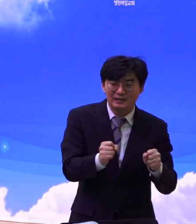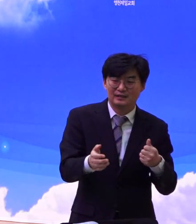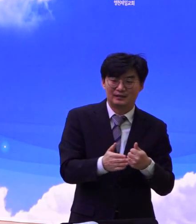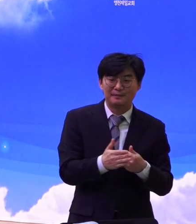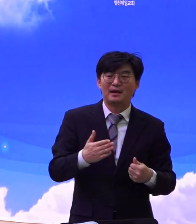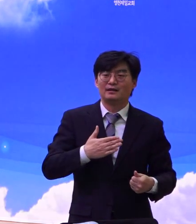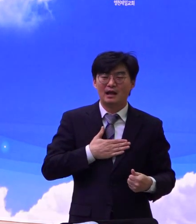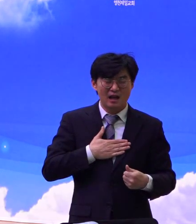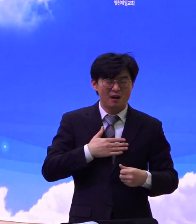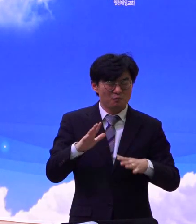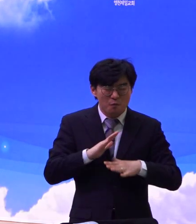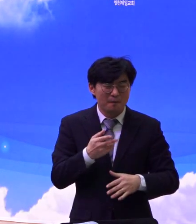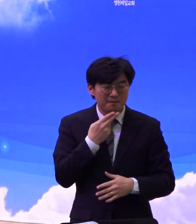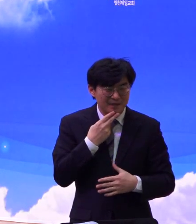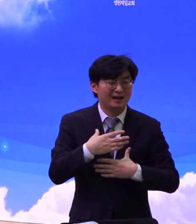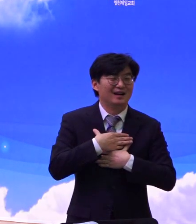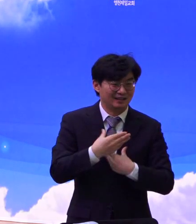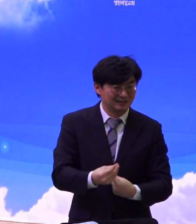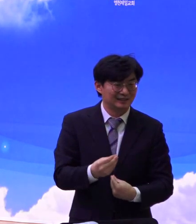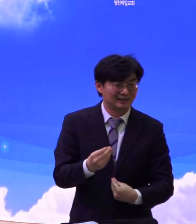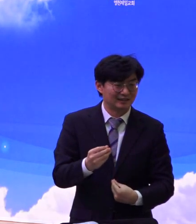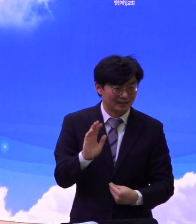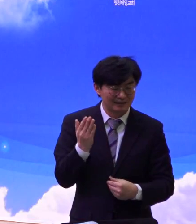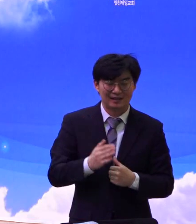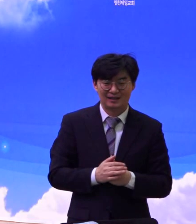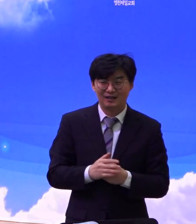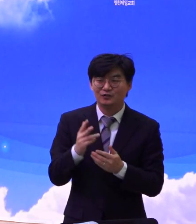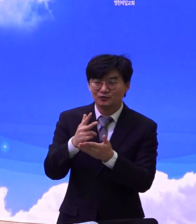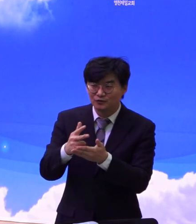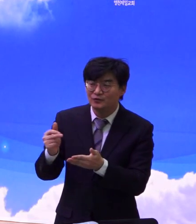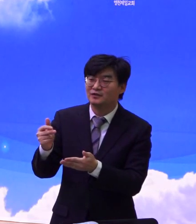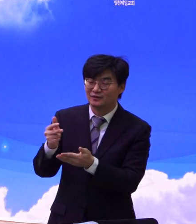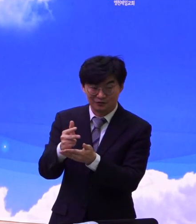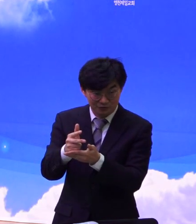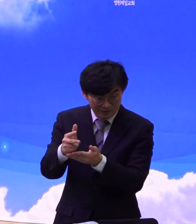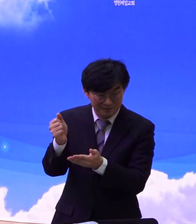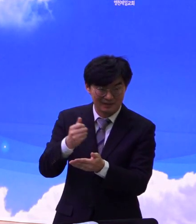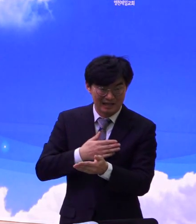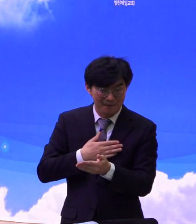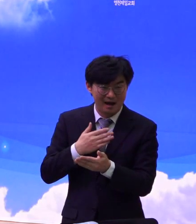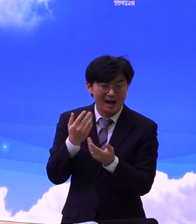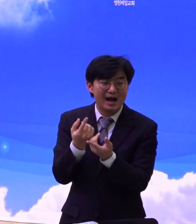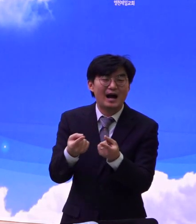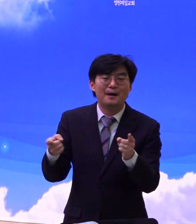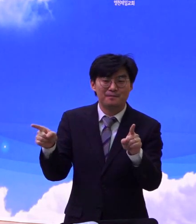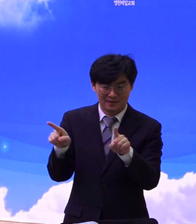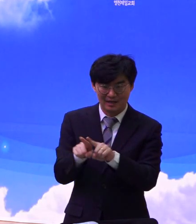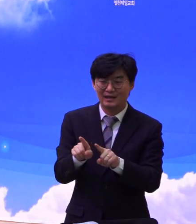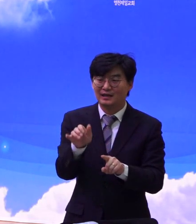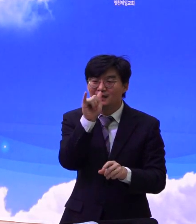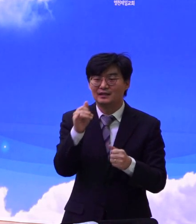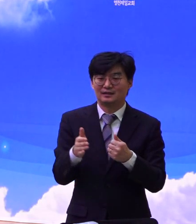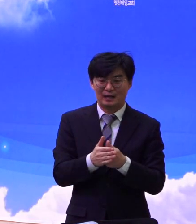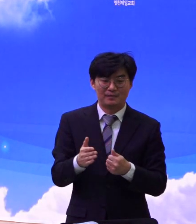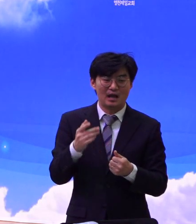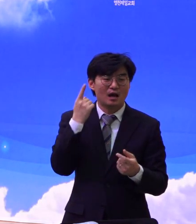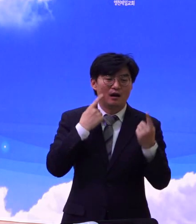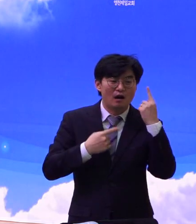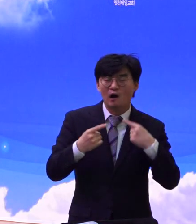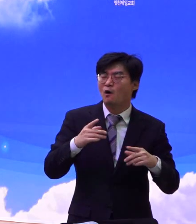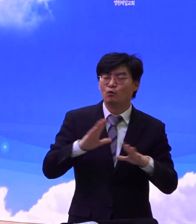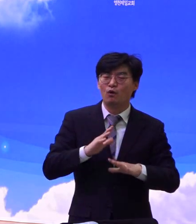내가 두려워하지 않는 것은 주님이 나와 함께 하시기 때문입니다. 라고 고백했습니다. 여러분 그것을 믿으십니까?